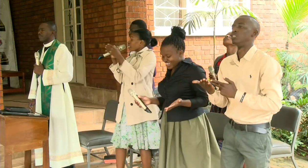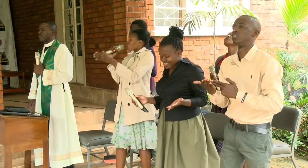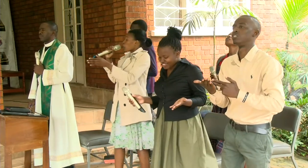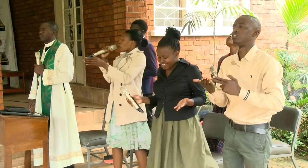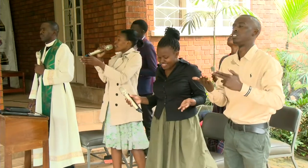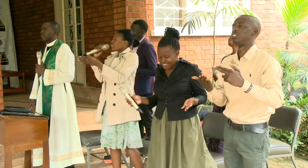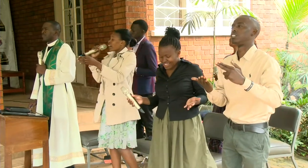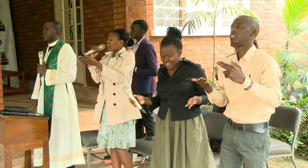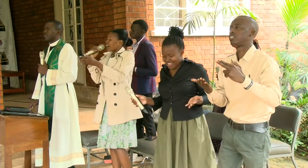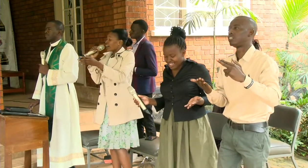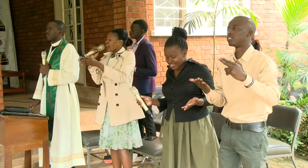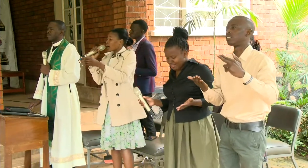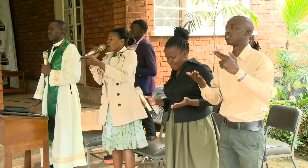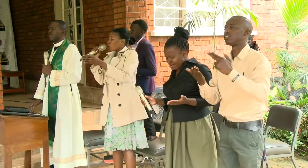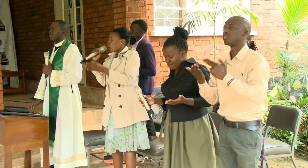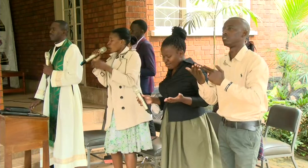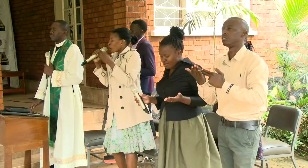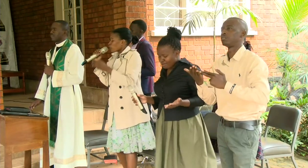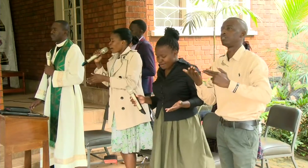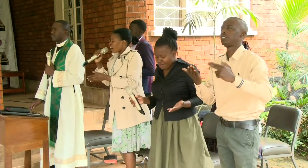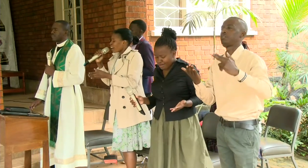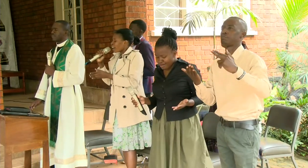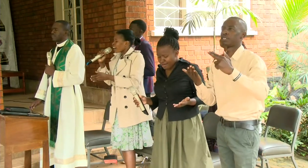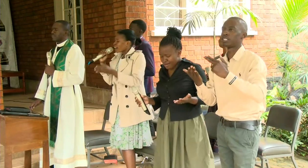Bwe Katonda